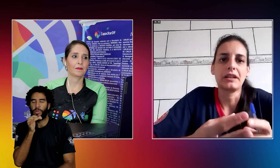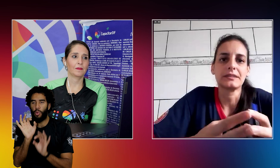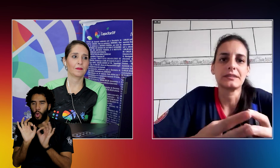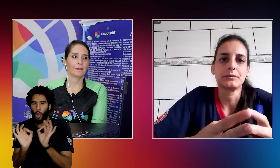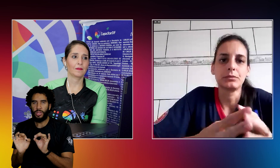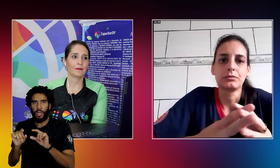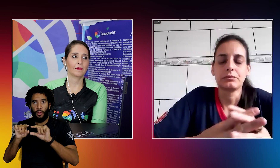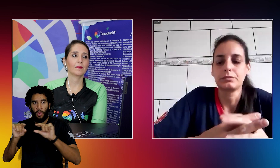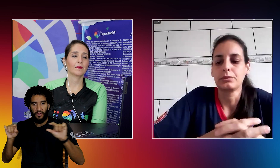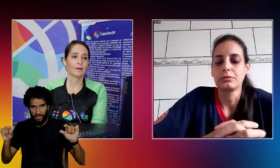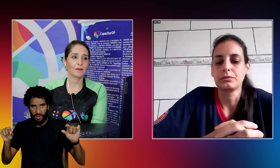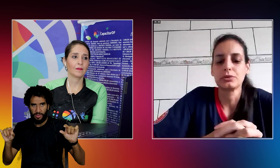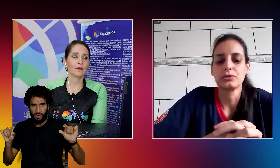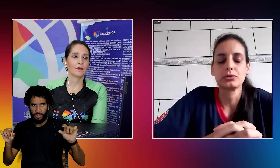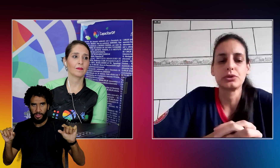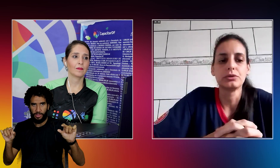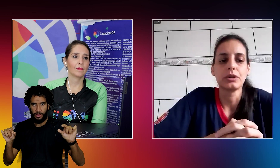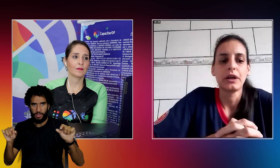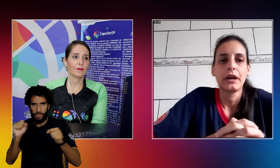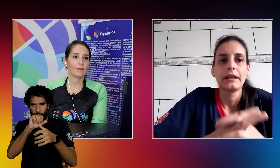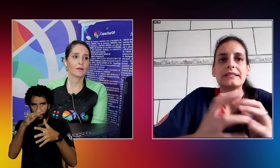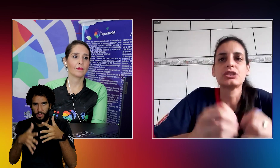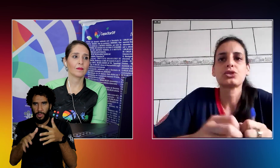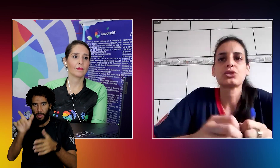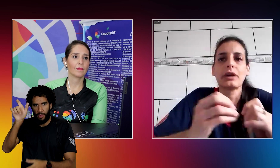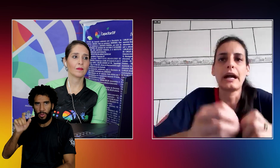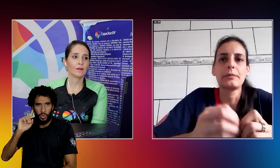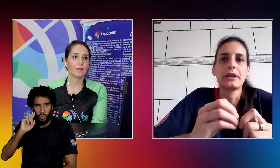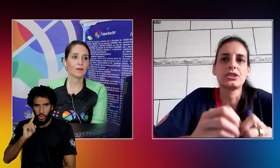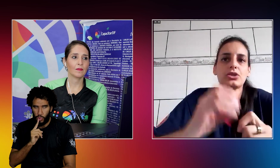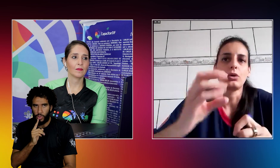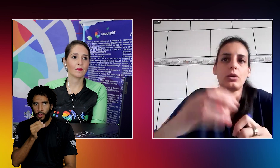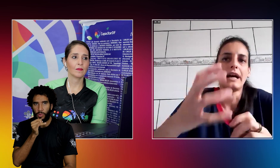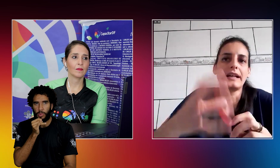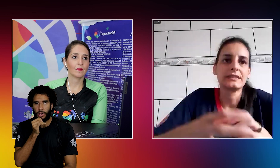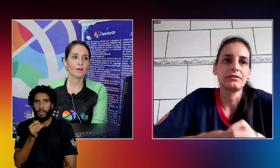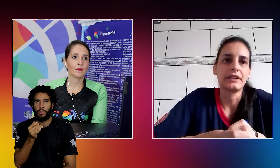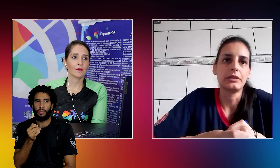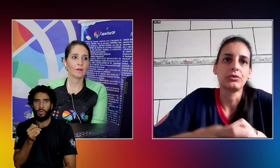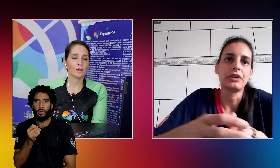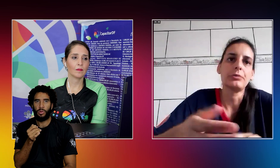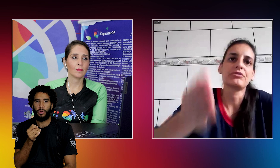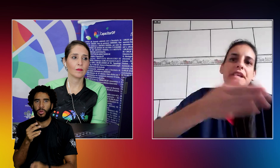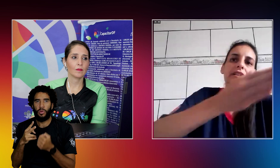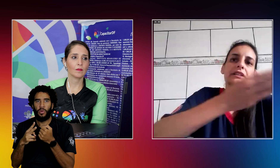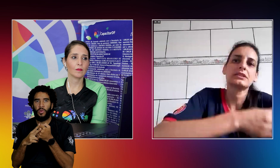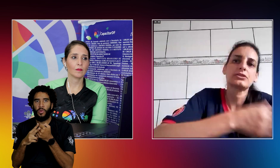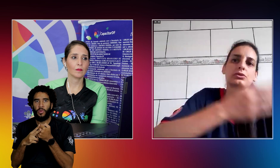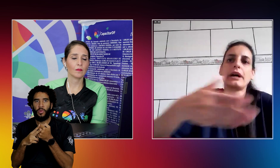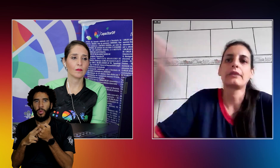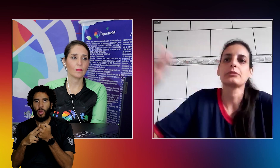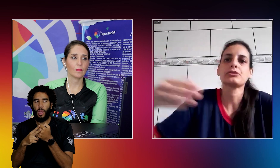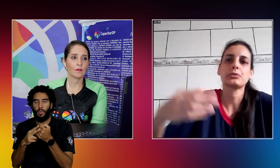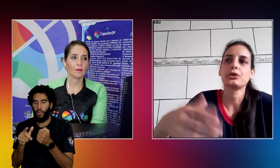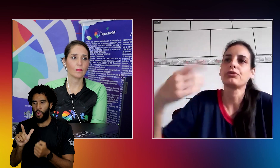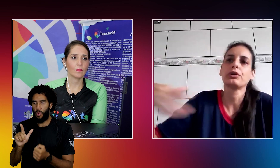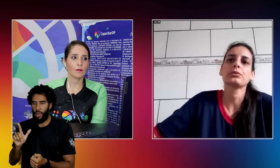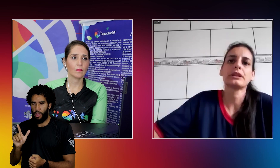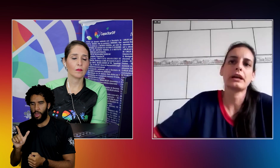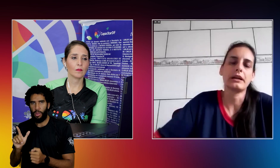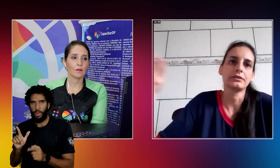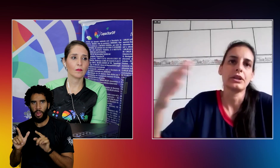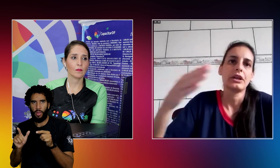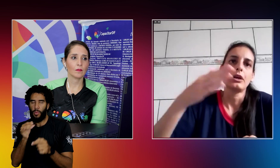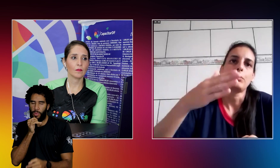frase do surdo, existe um lugar para a gente colocar esse verbo? O verbo vem antes do lugar. Vamos supor, eu vou no